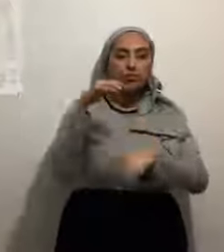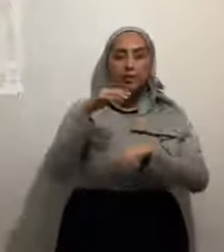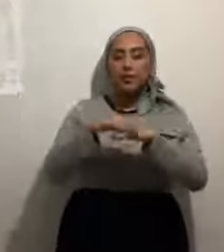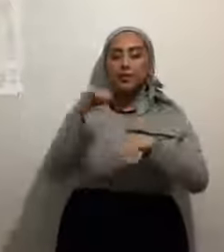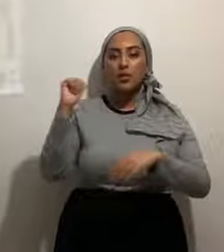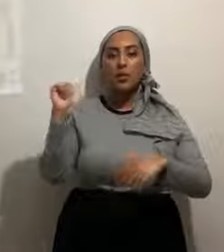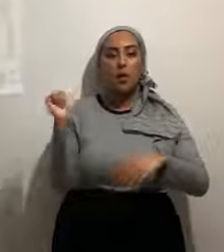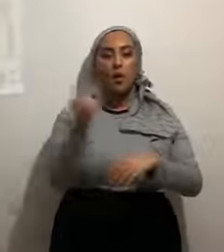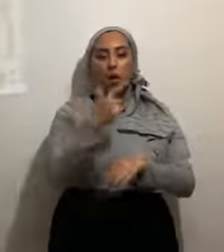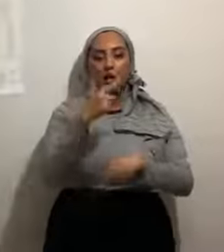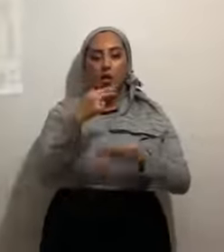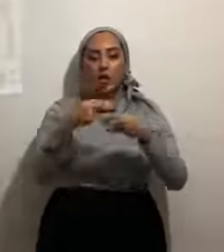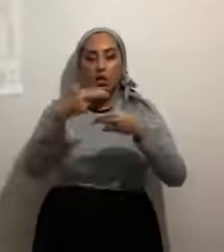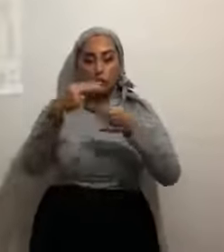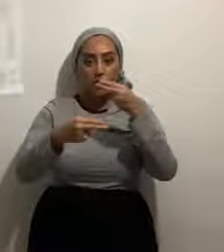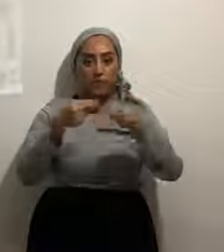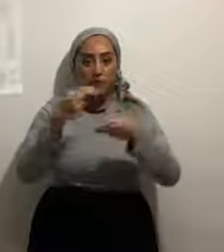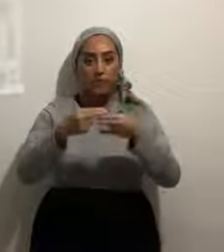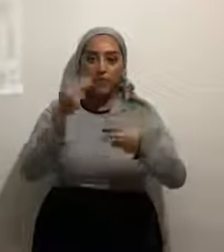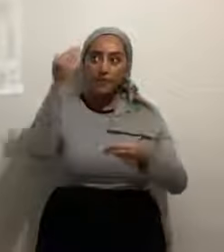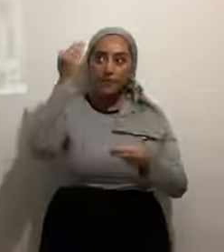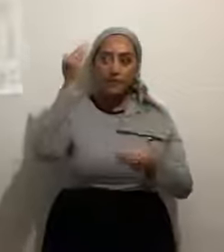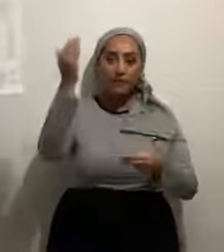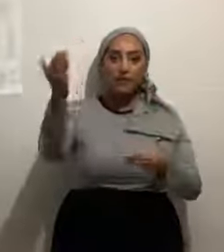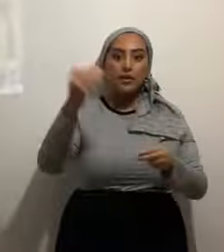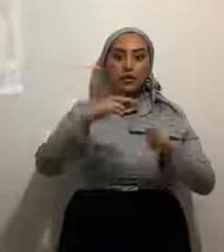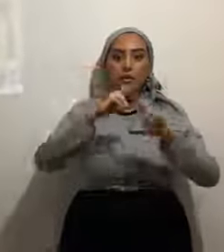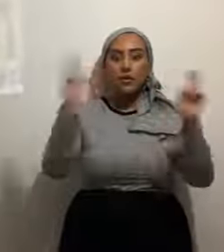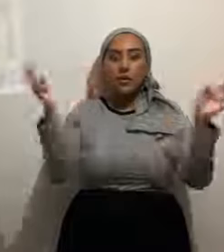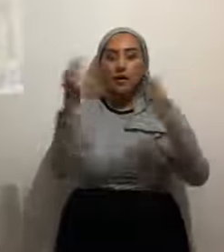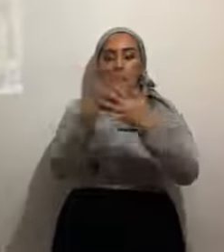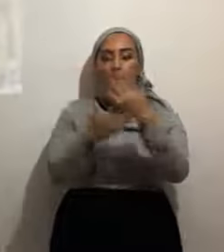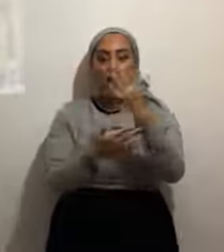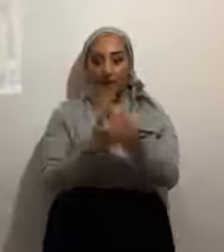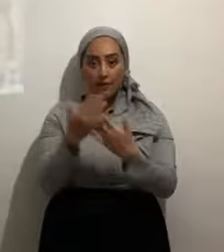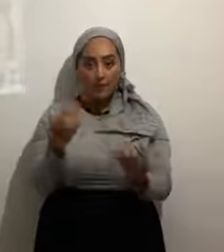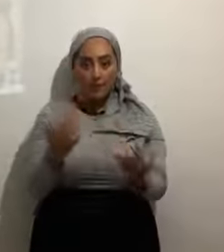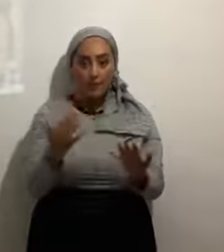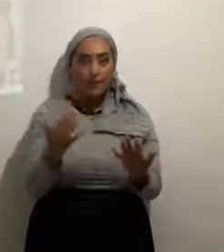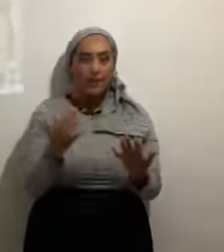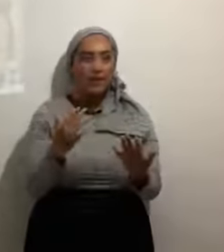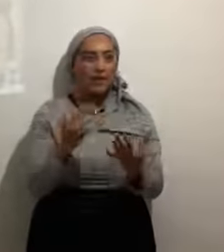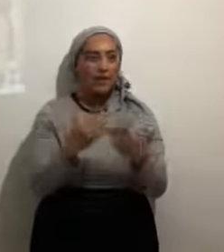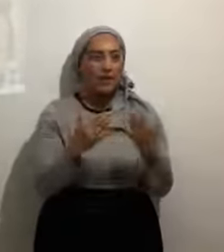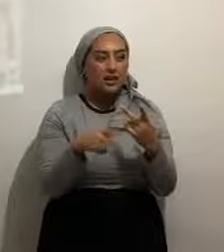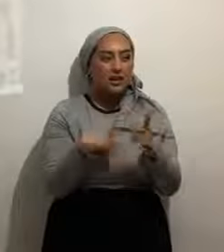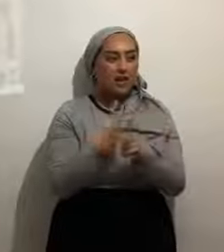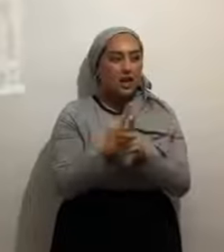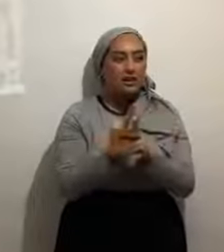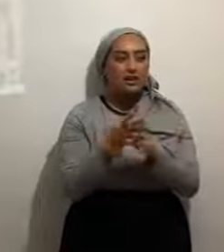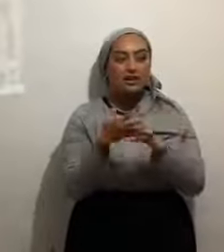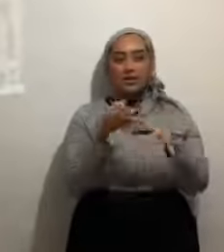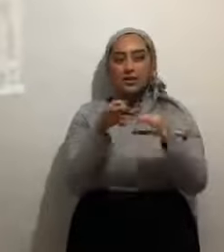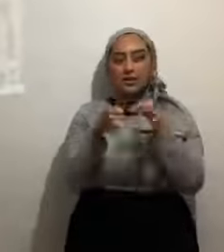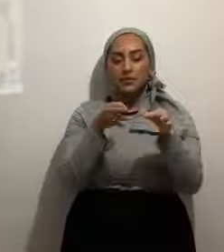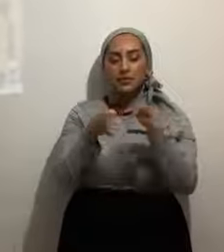universo. Porque Él es la diestra. Es una especie de metáfora, parábola.